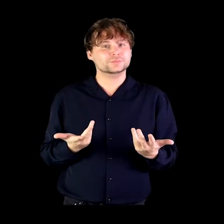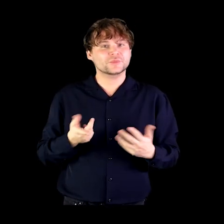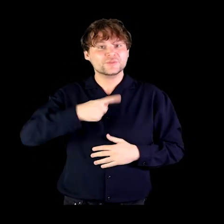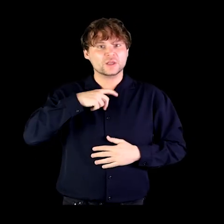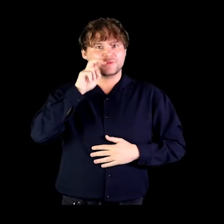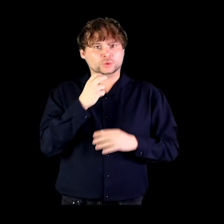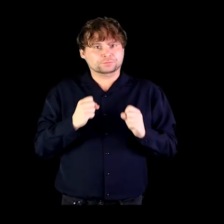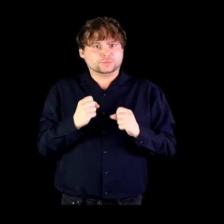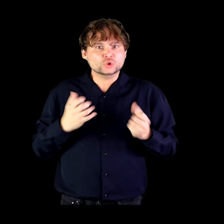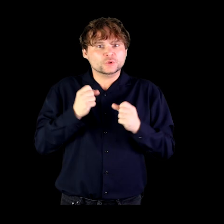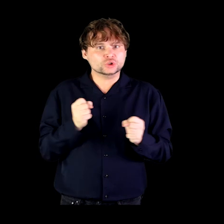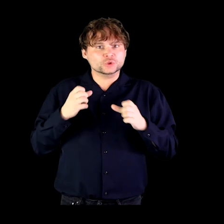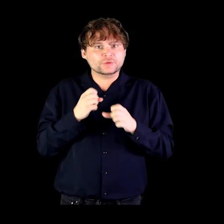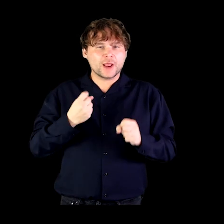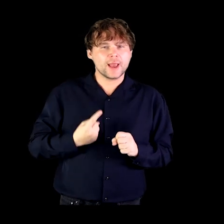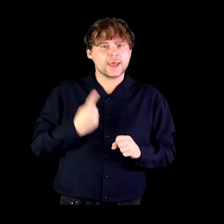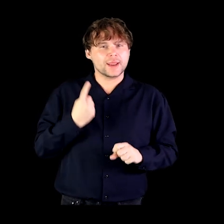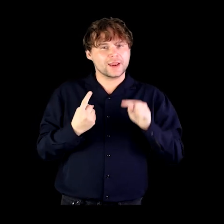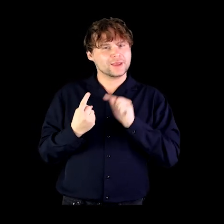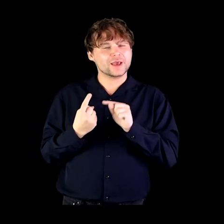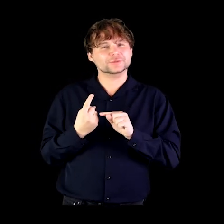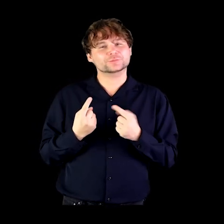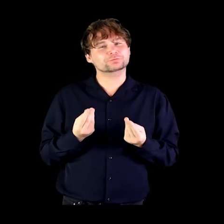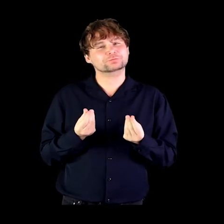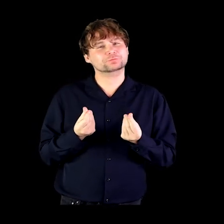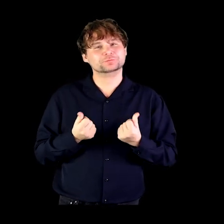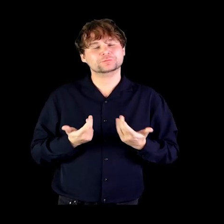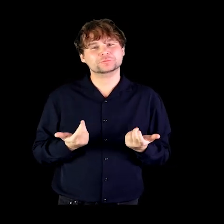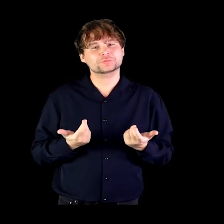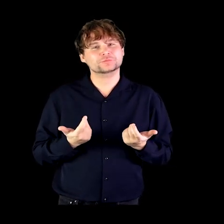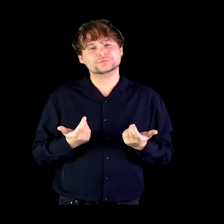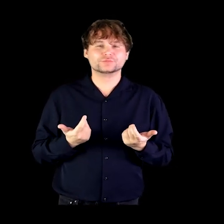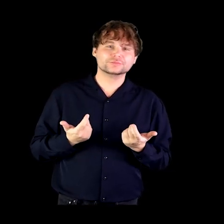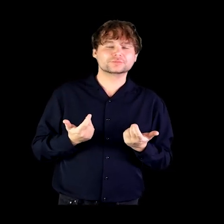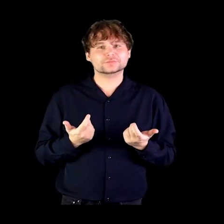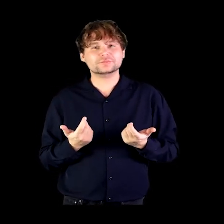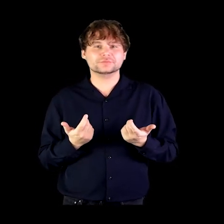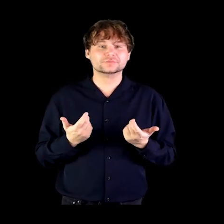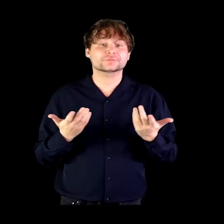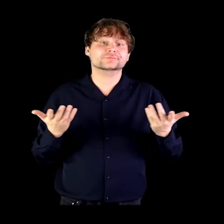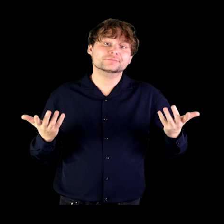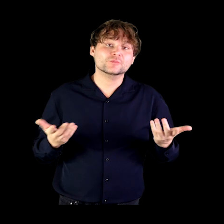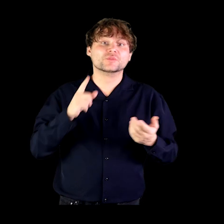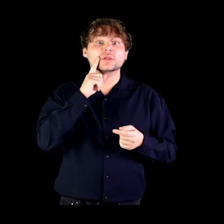aufrechtzuerhalten. Und dann, wenn wir es schaffen,